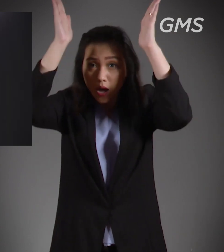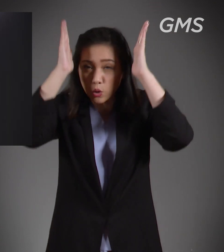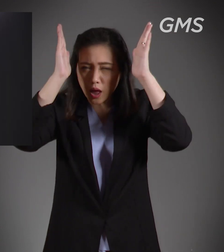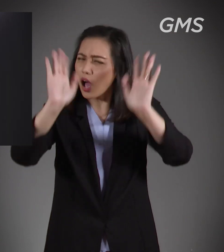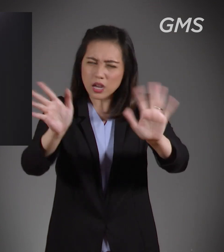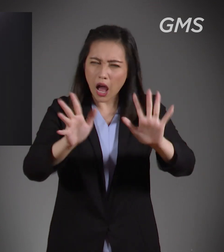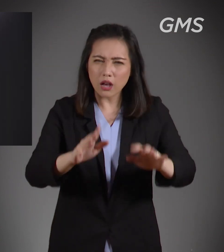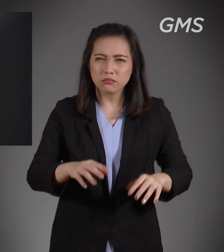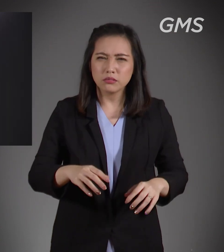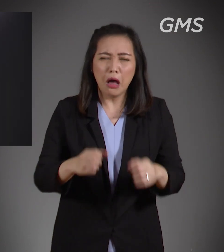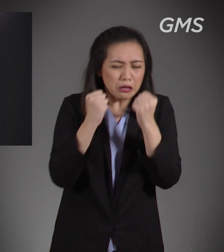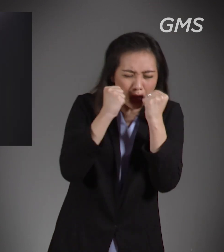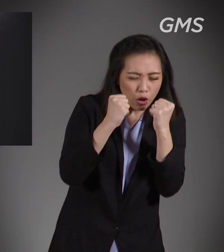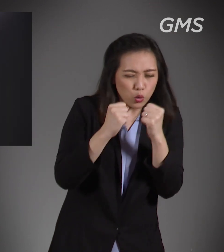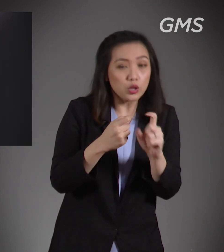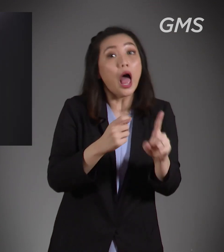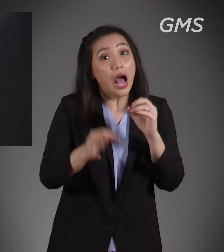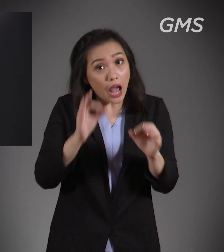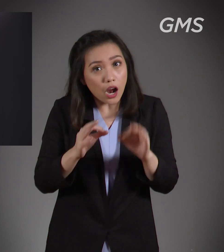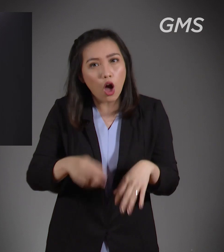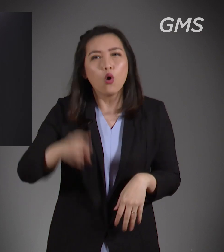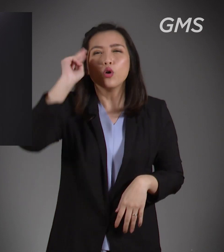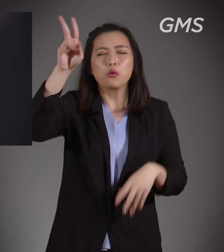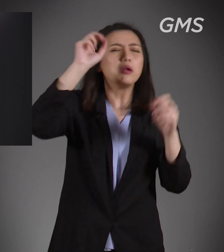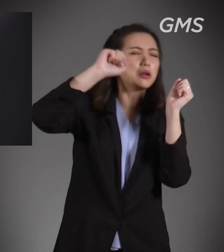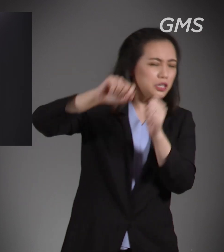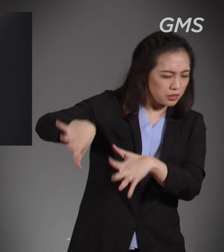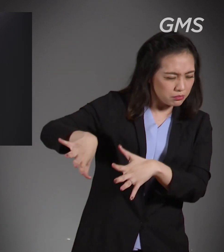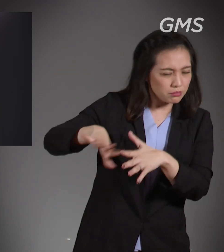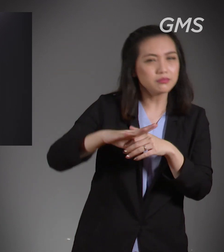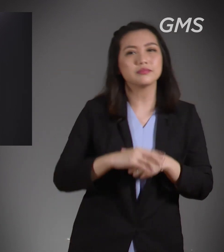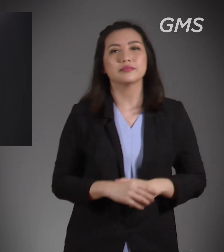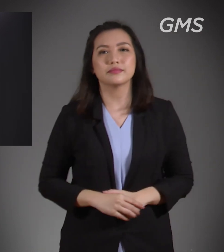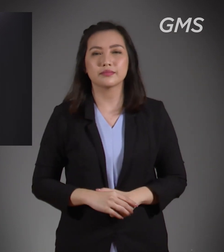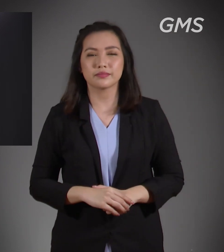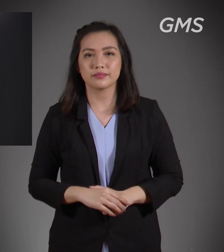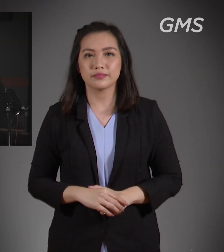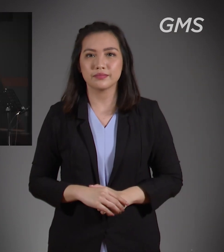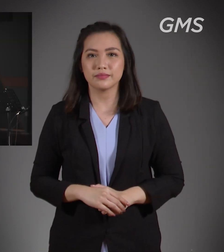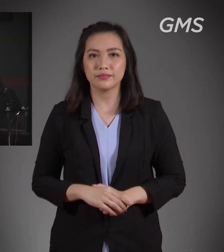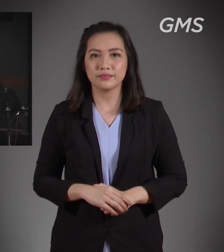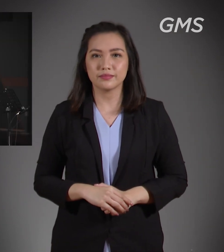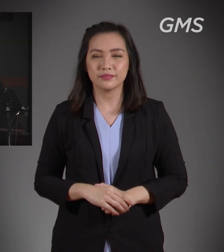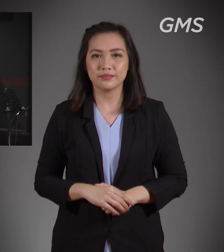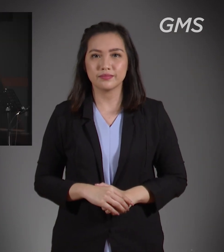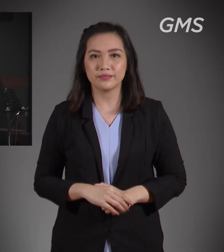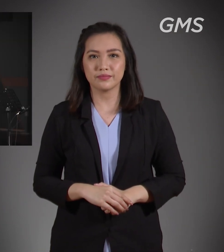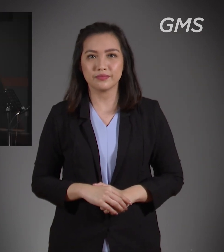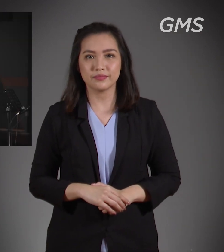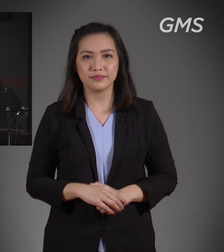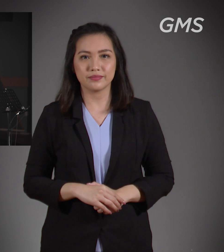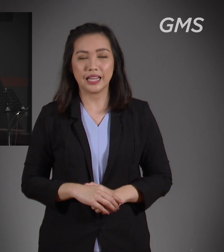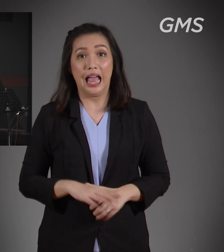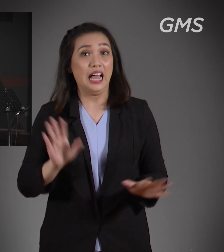Again, jangan pernah tuduh Tuhan sembarangan. Kita berkata, Tuhan sekarang, Tuhan telah meninggalkan aku. Jangan berkata begitu.